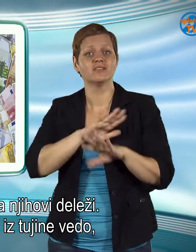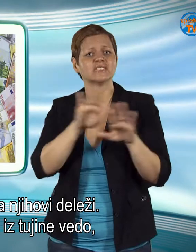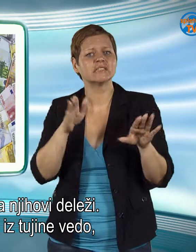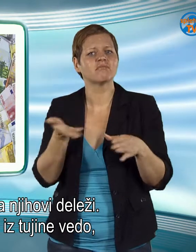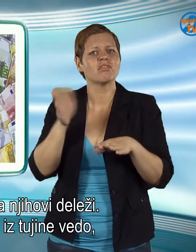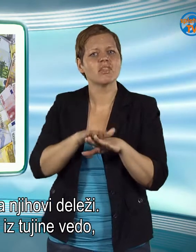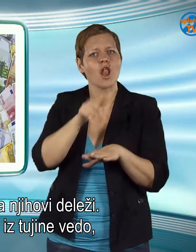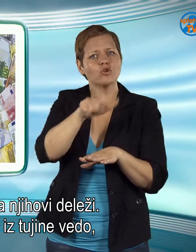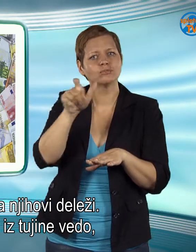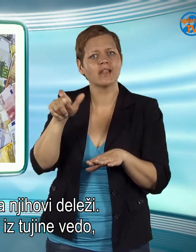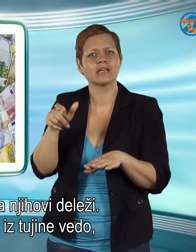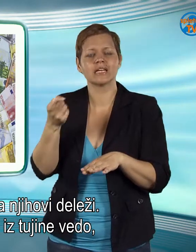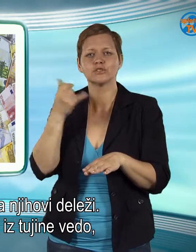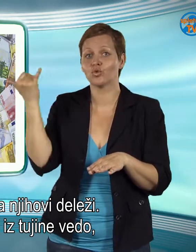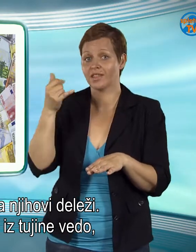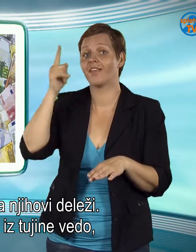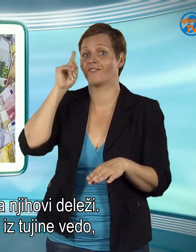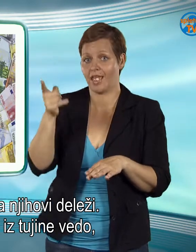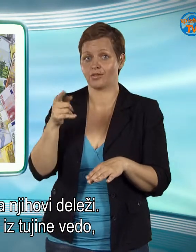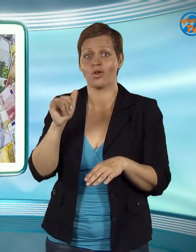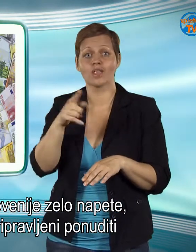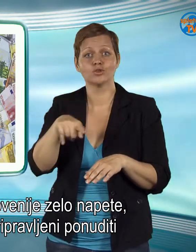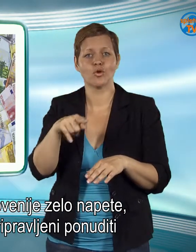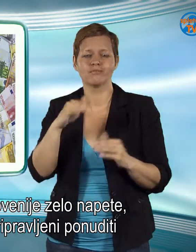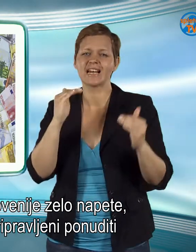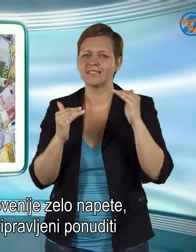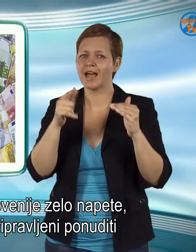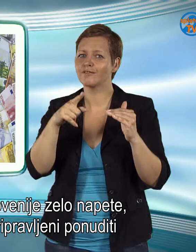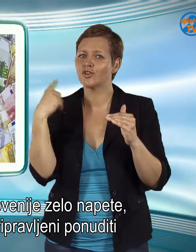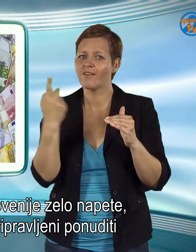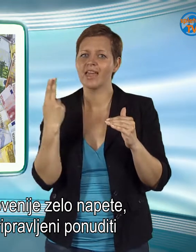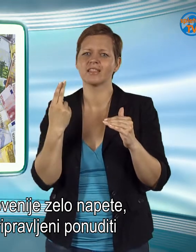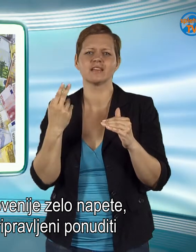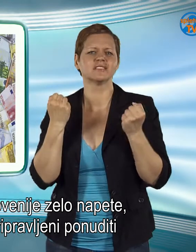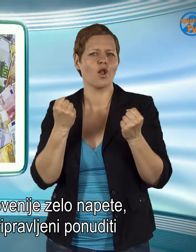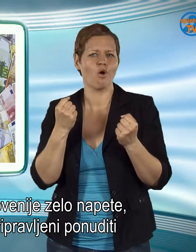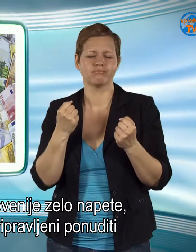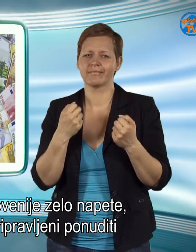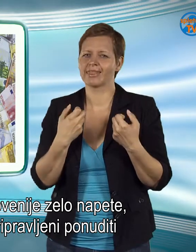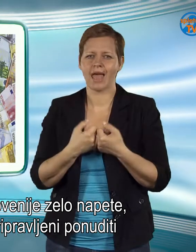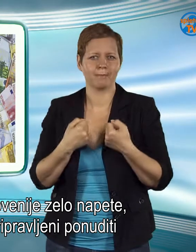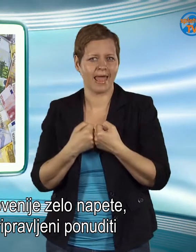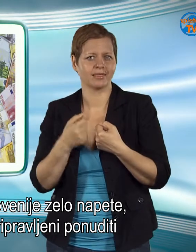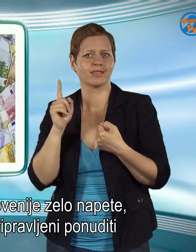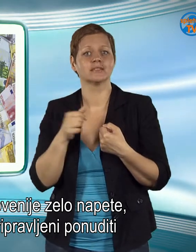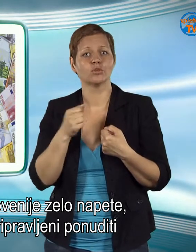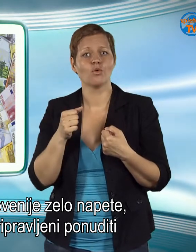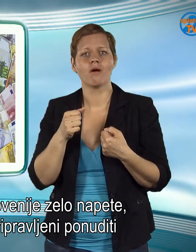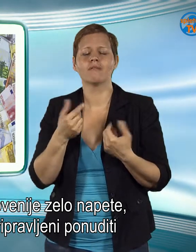Vsi naložbeniki iz tujine vedo, da so razmere v Sloveniji zelo napete, zato najbrž niso